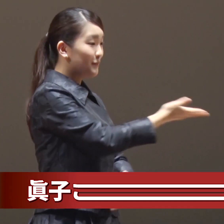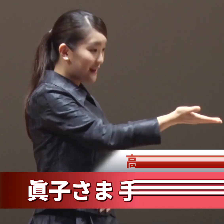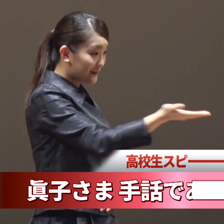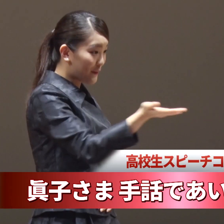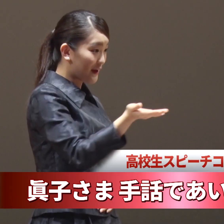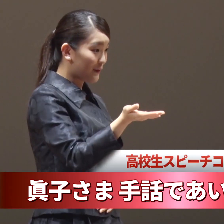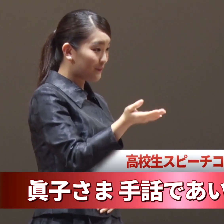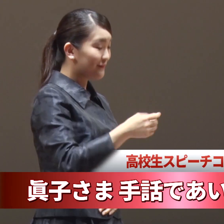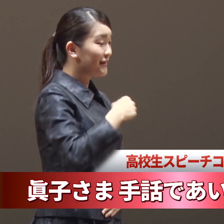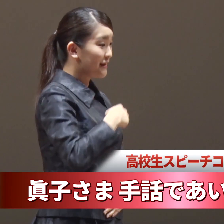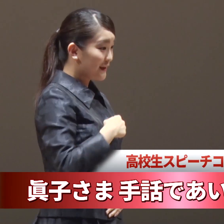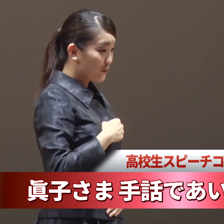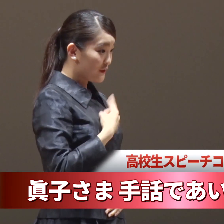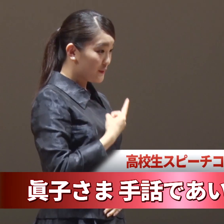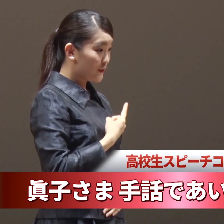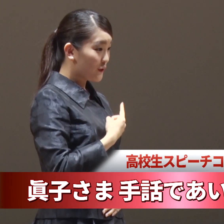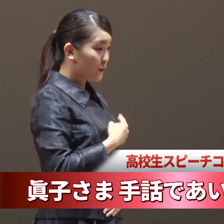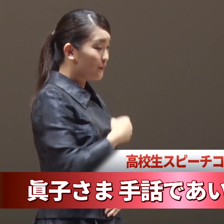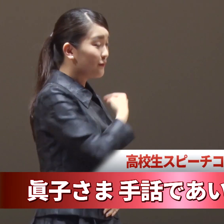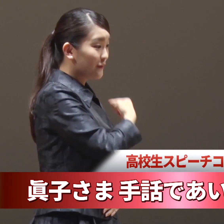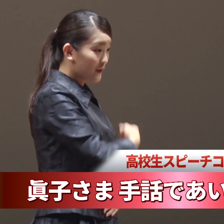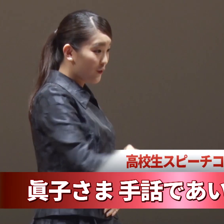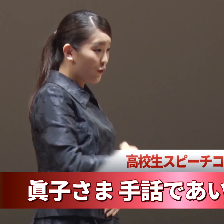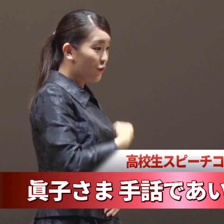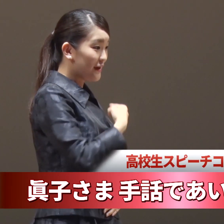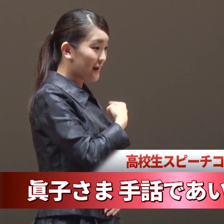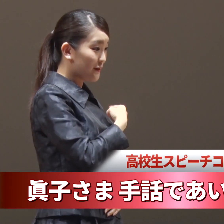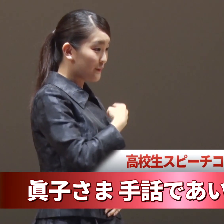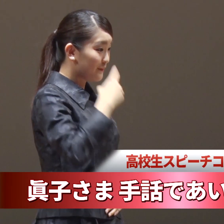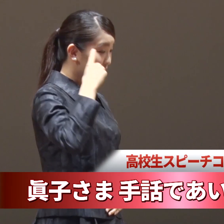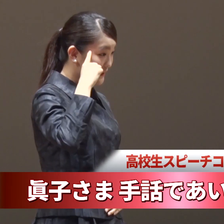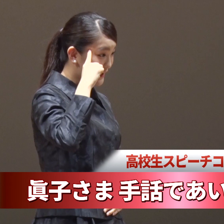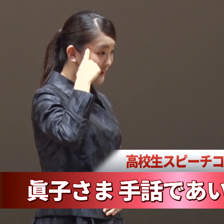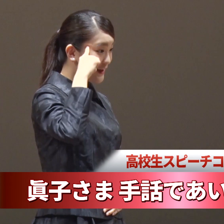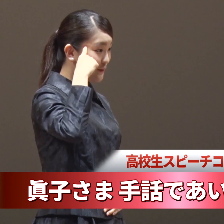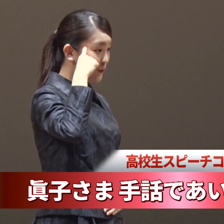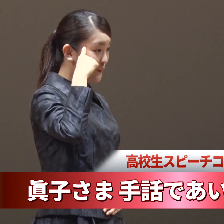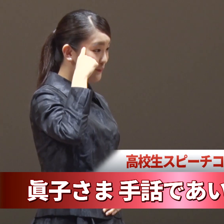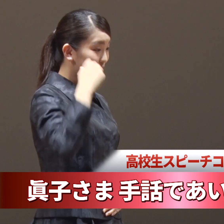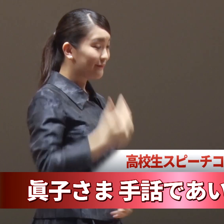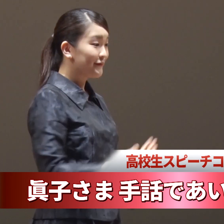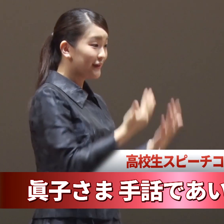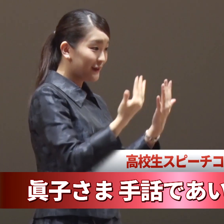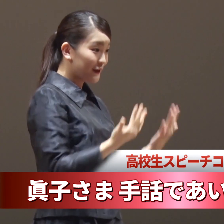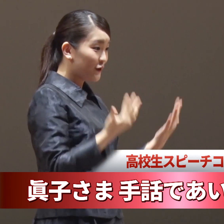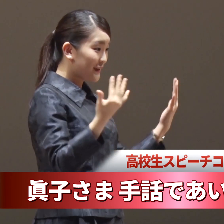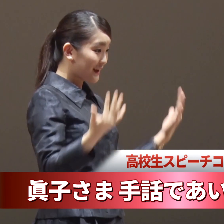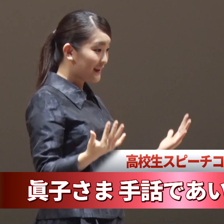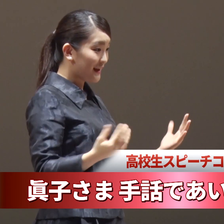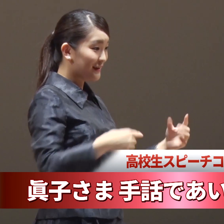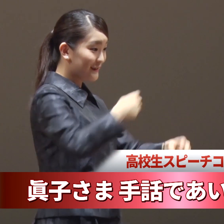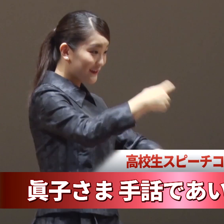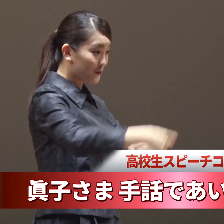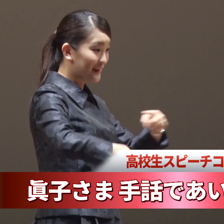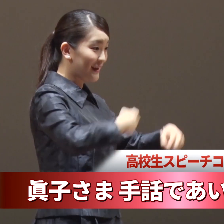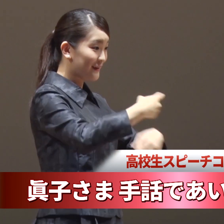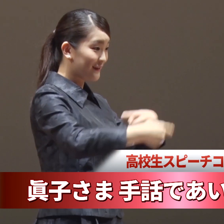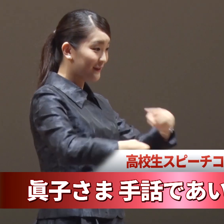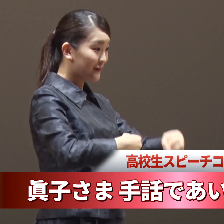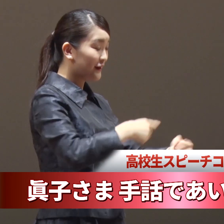皆様がご自分の思いや考えを豊かな手話で